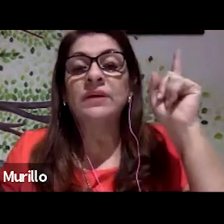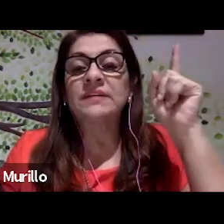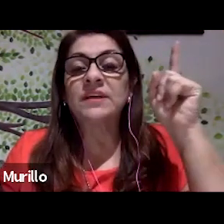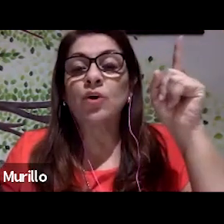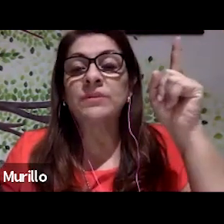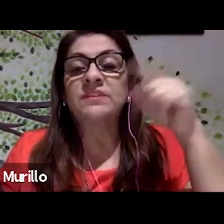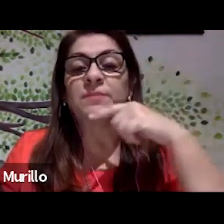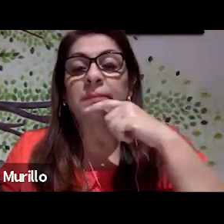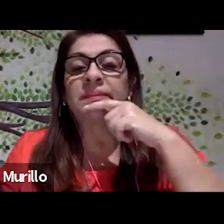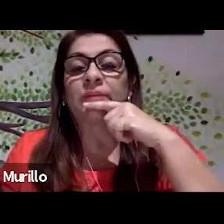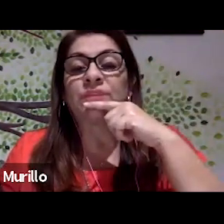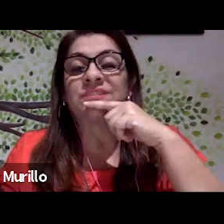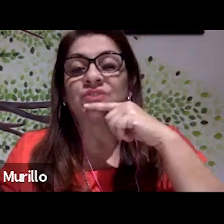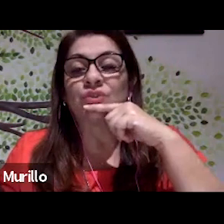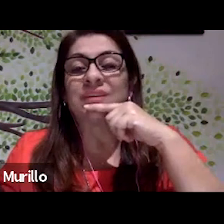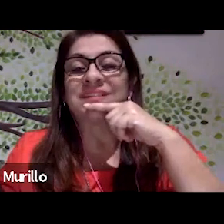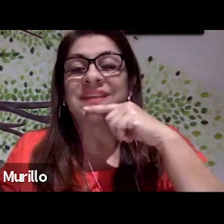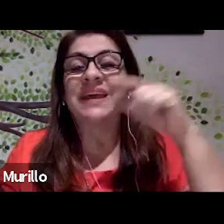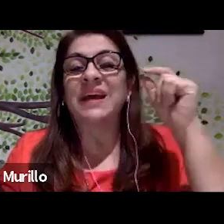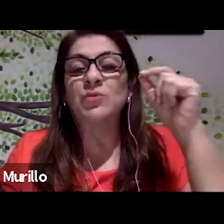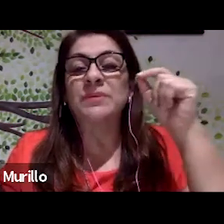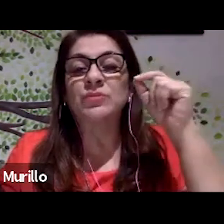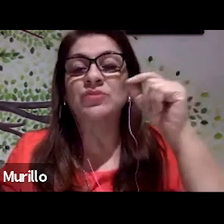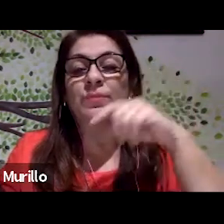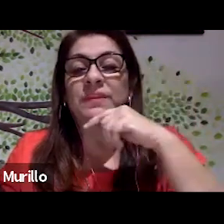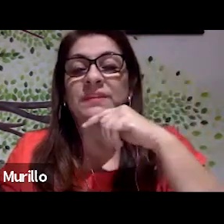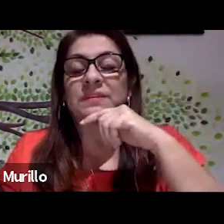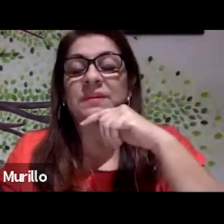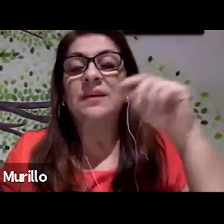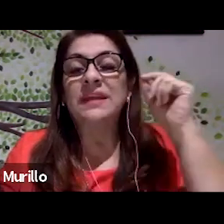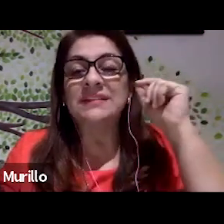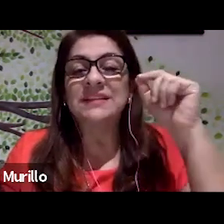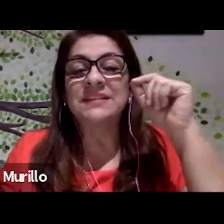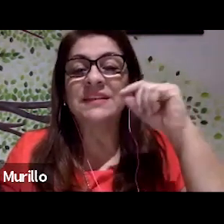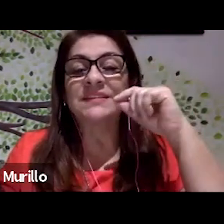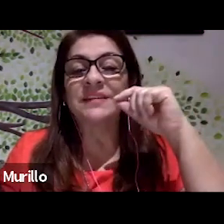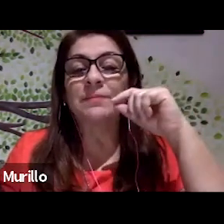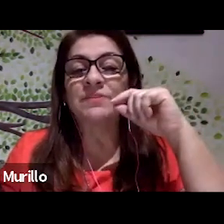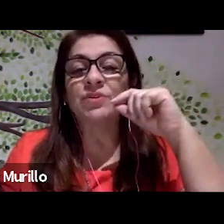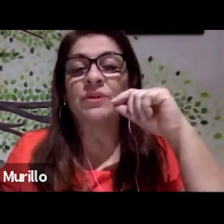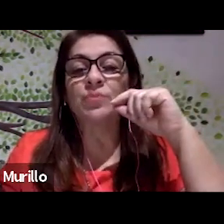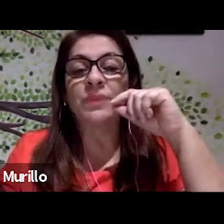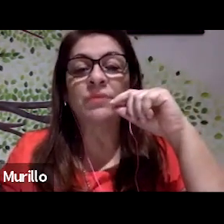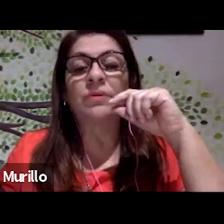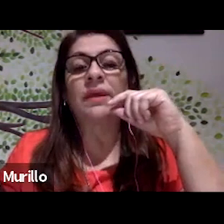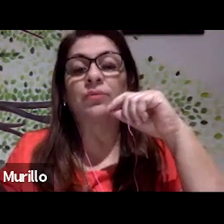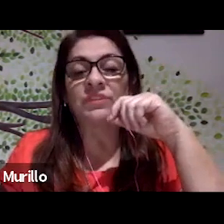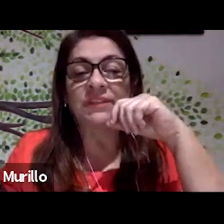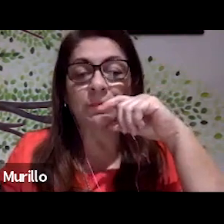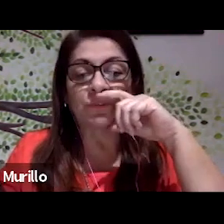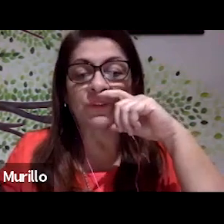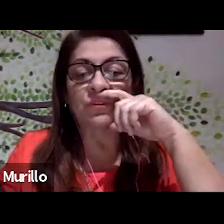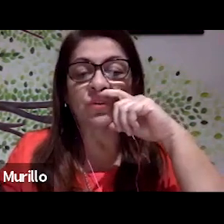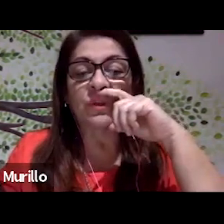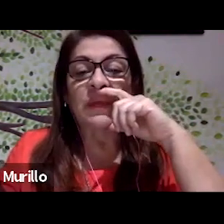uno de casa y jóvenes experimentaron trastorno de ansiedad en algún momento de sus vidas y las tasas de ansiedad y depresión han subido en